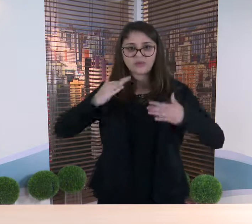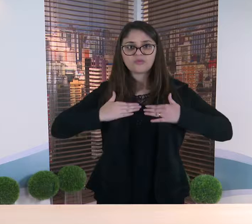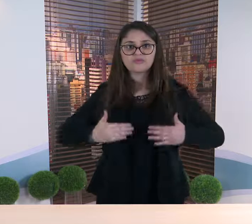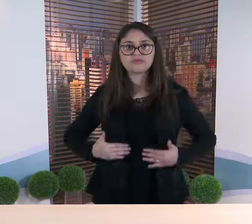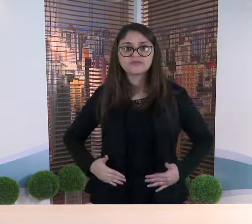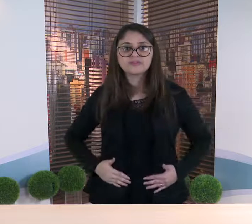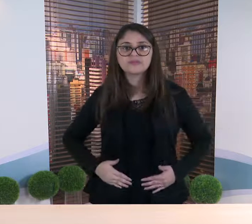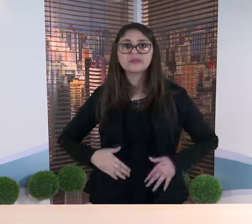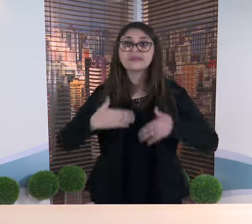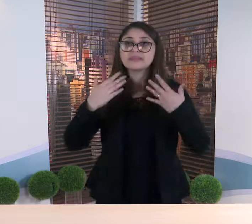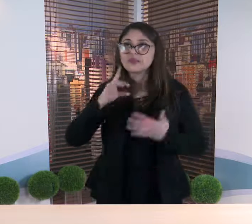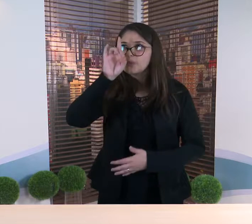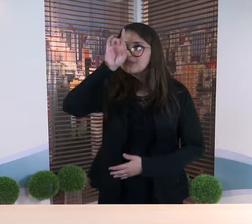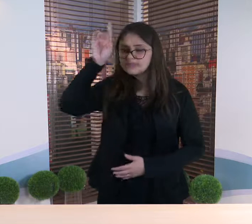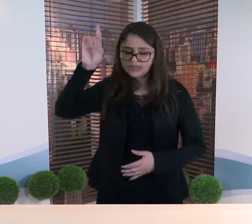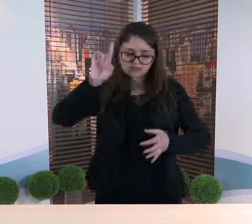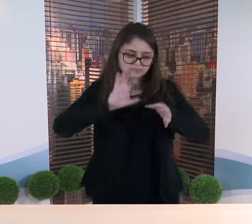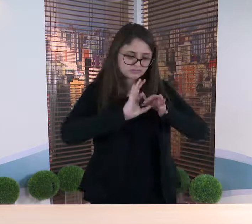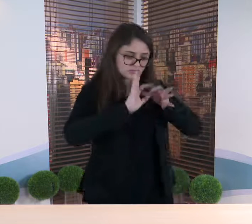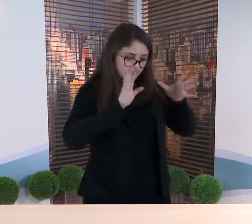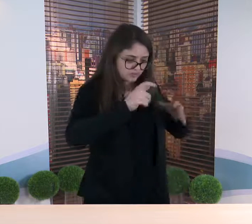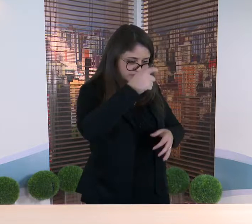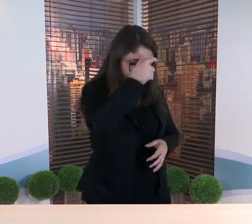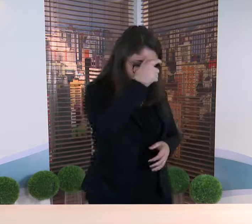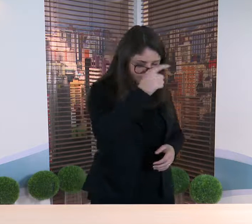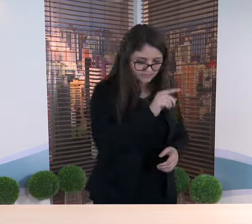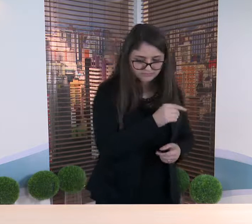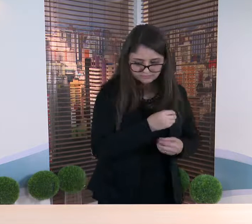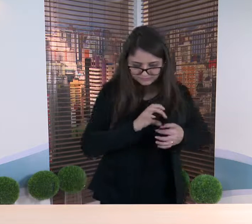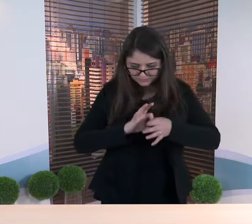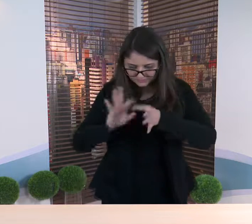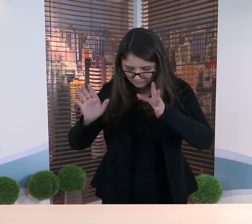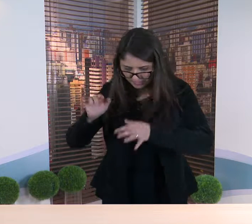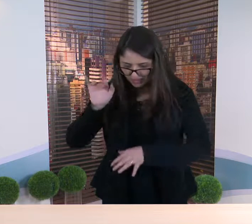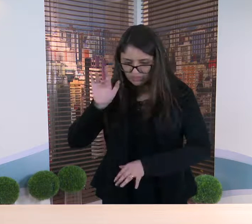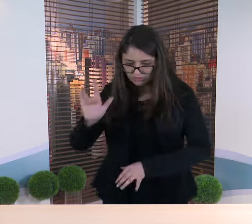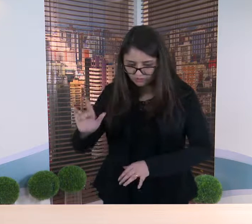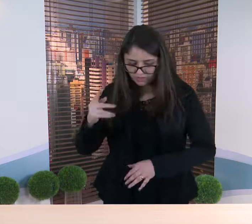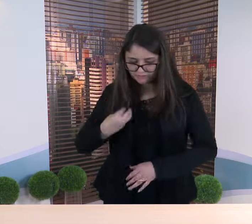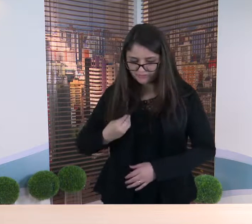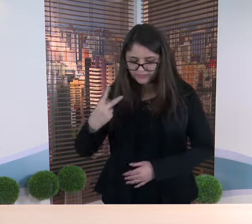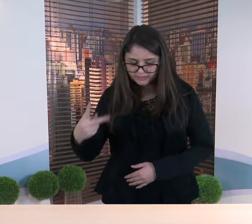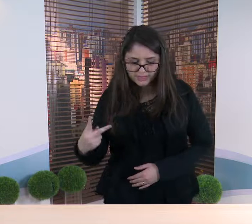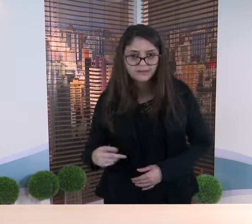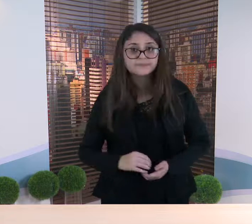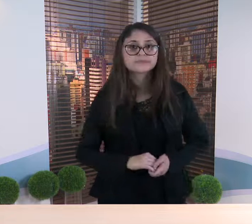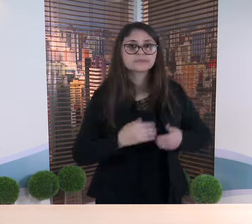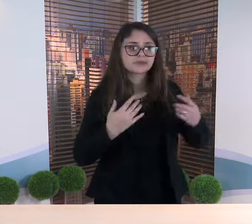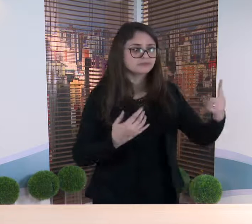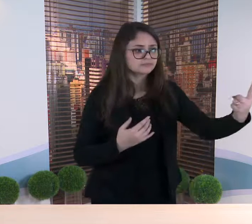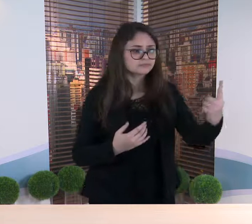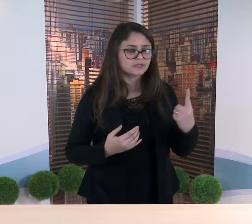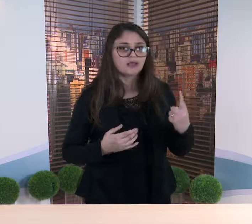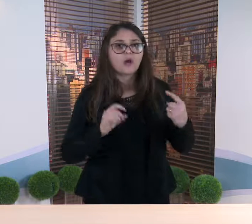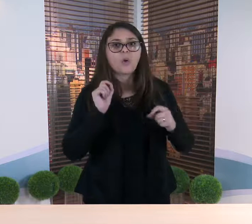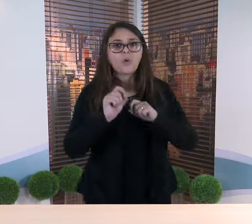Jó recebe mais uma visita maléfica. Agora, o patriarca é ferido por uma